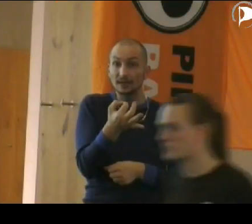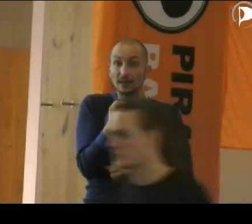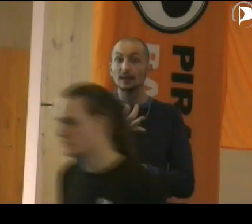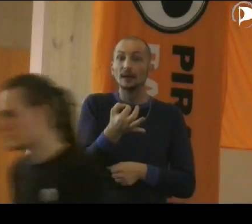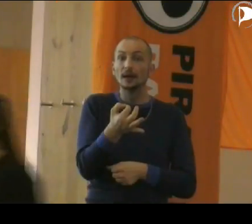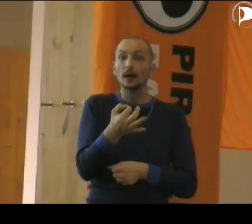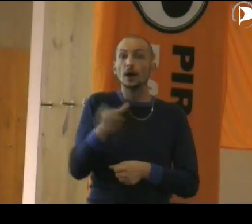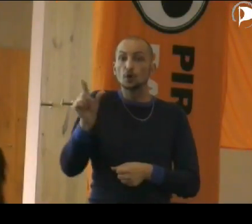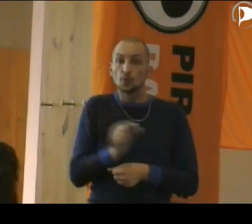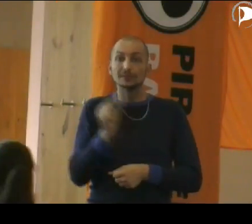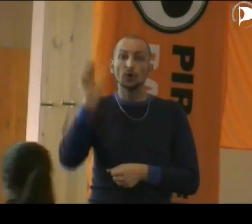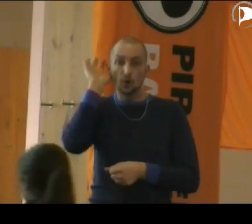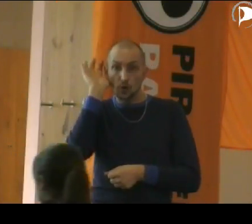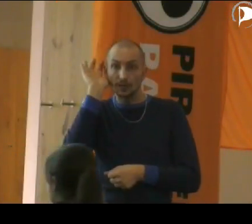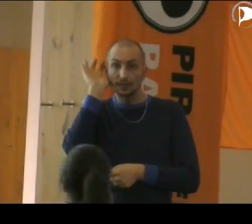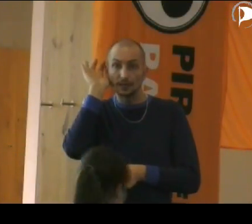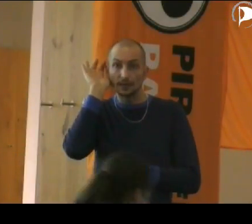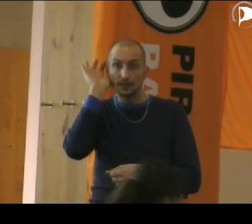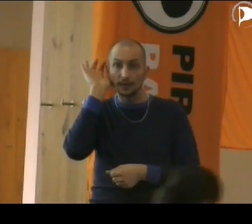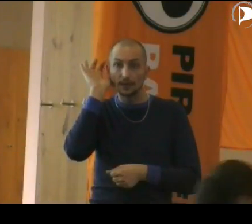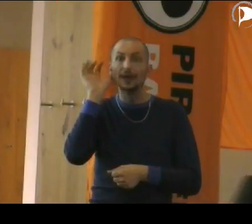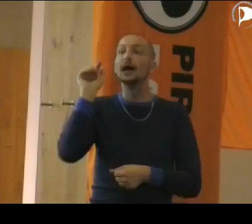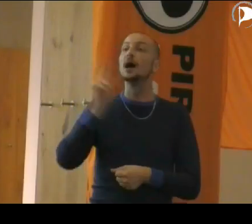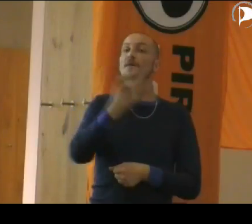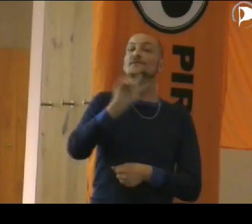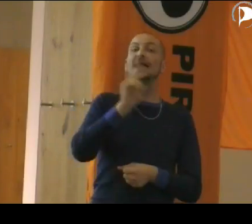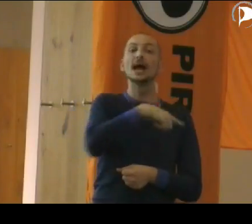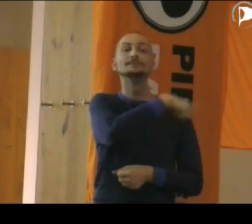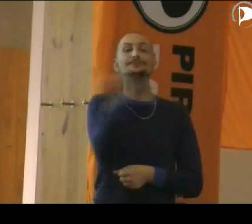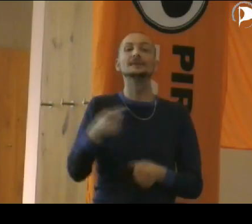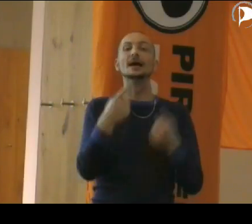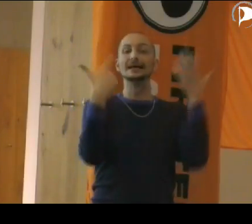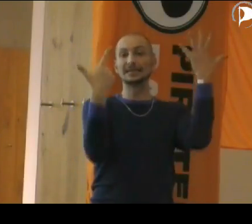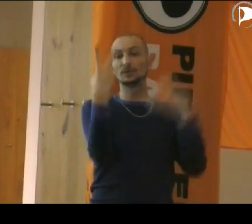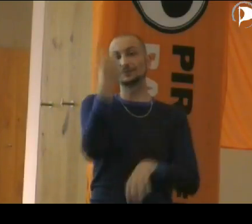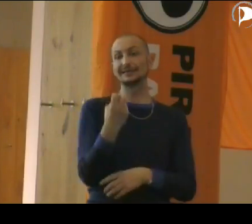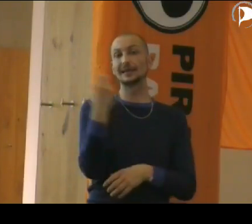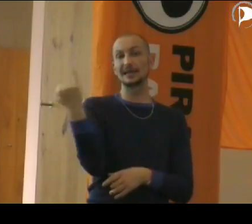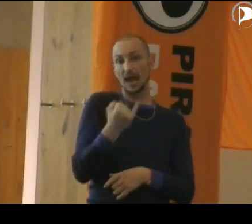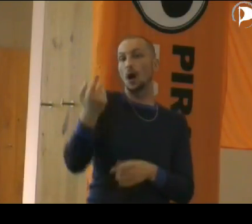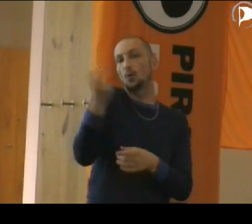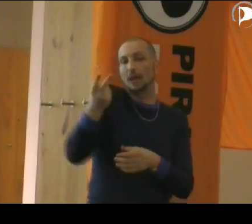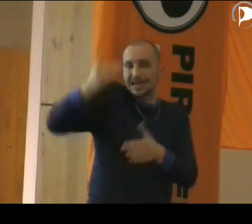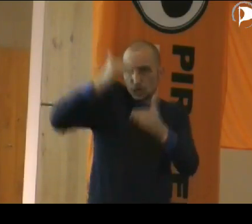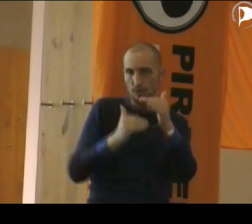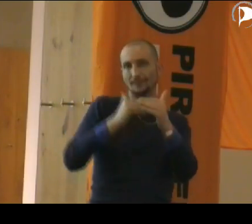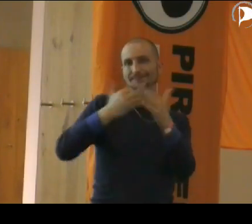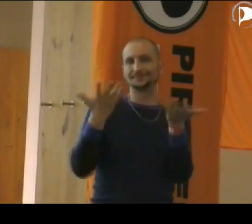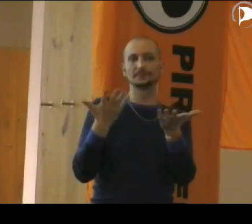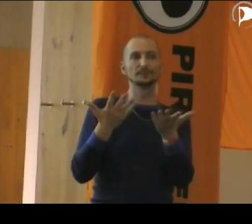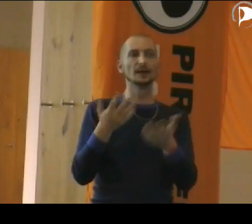wer von euch ist 27 jahre oder jünger er hat die hand heben